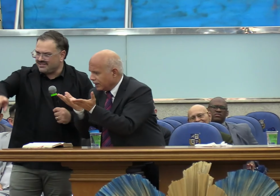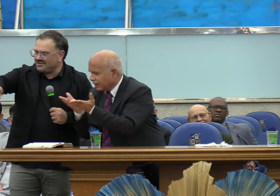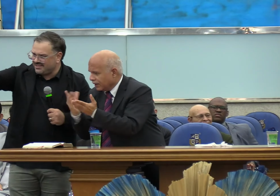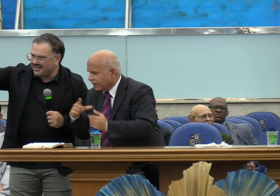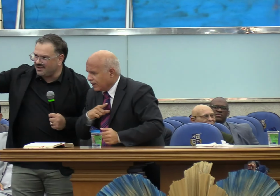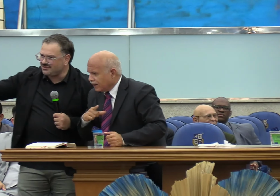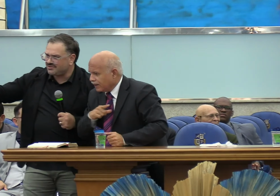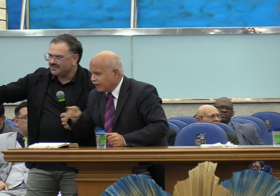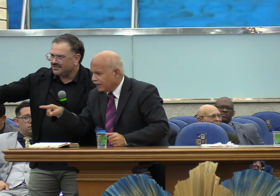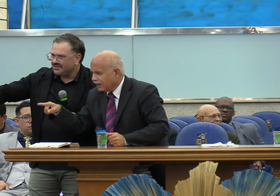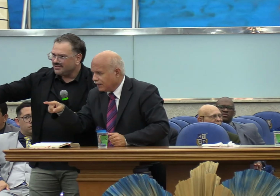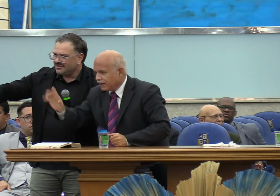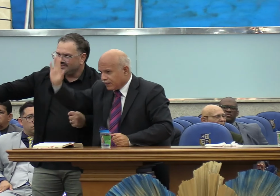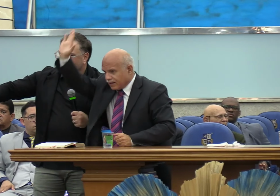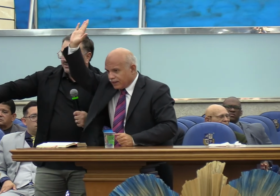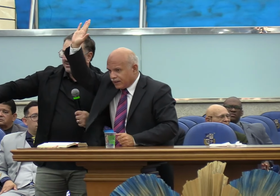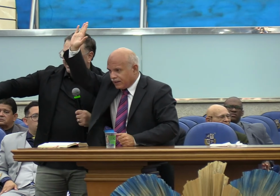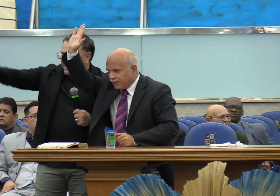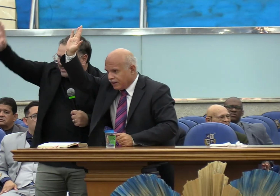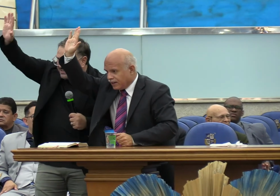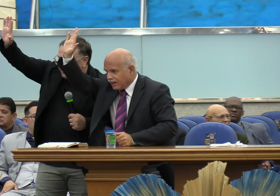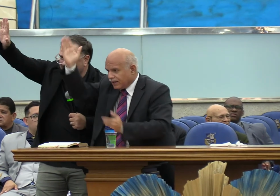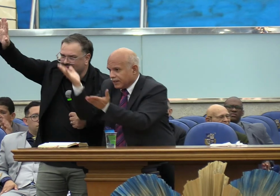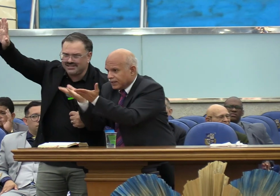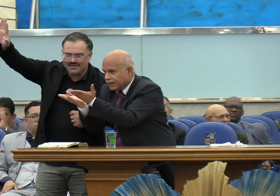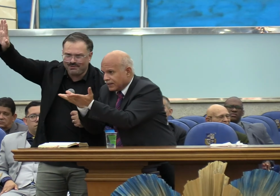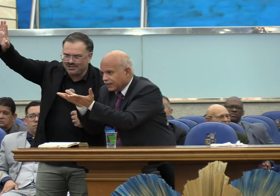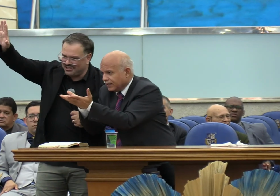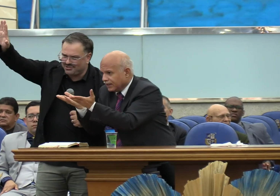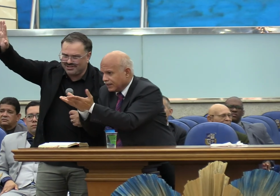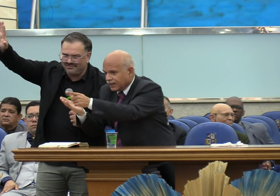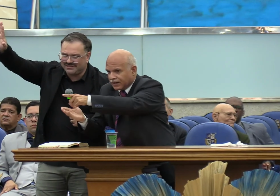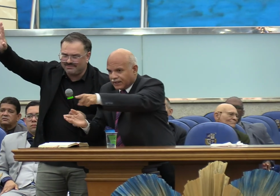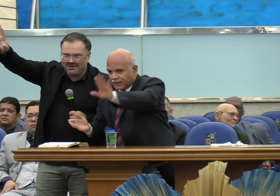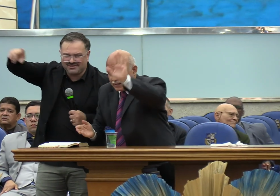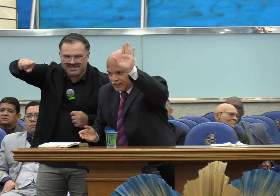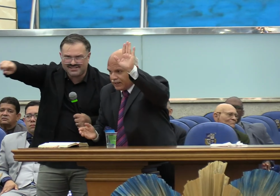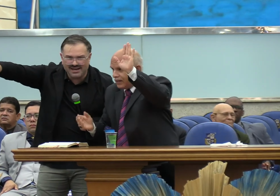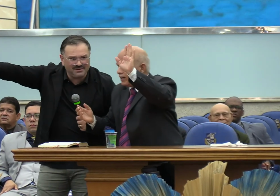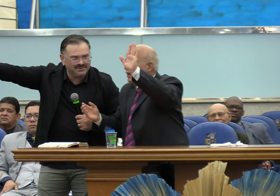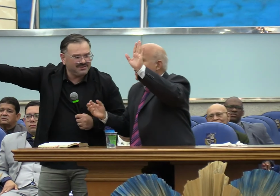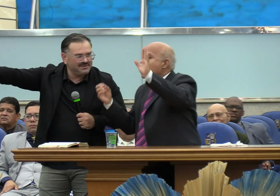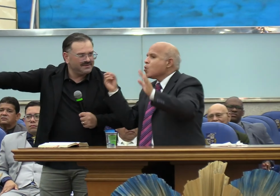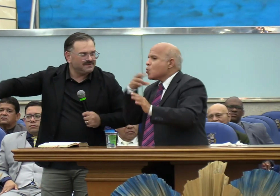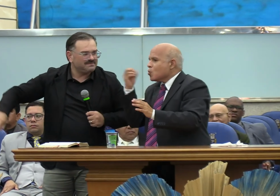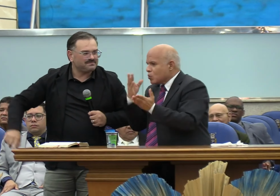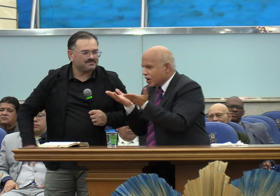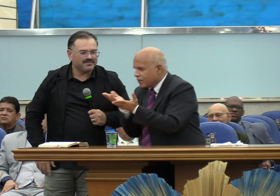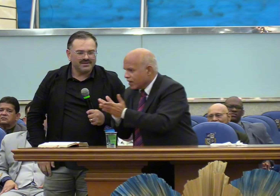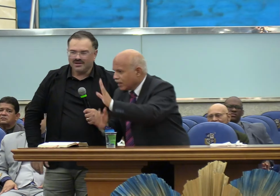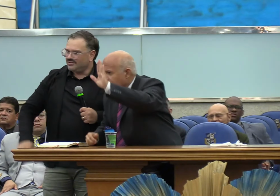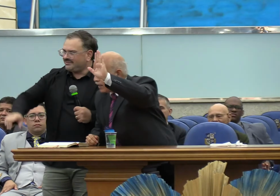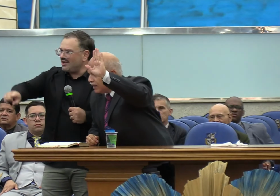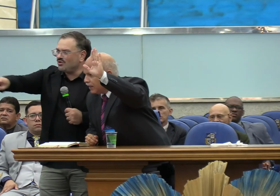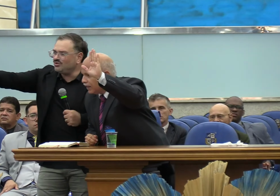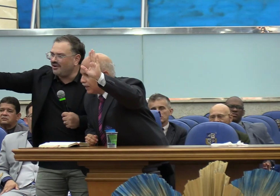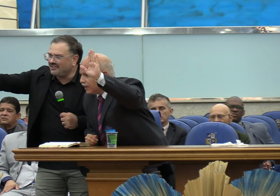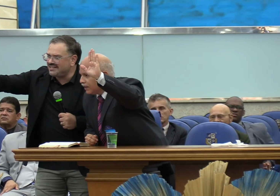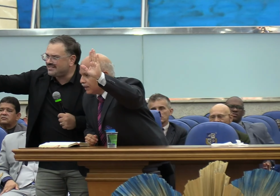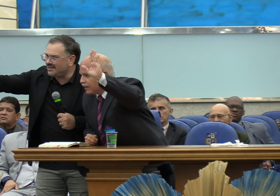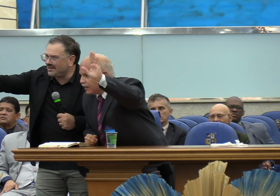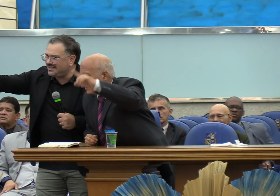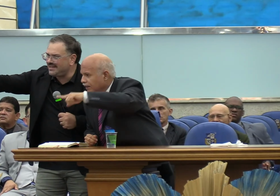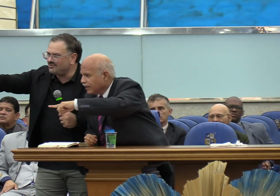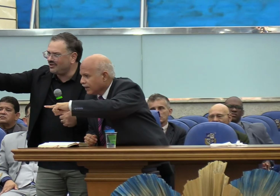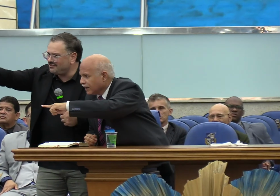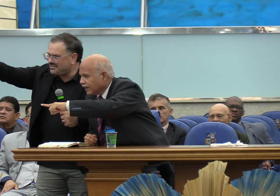vocês são cristãos? Quem é cristão aqui, discípulo de Jesus, levanta a mão. Vocês são? Tem algum novo